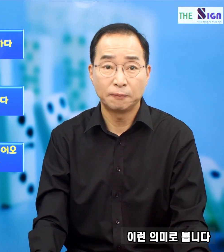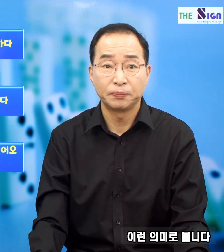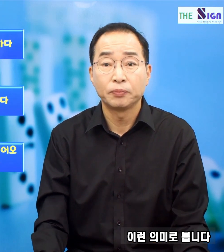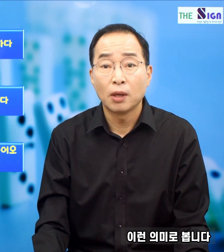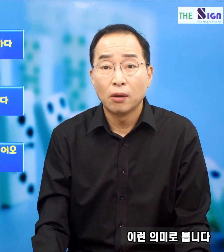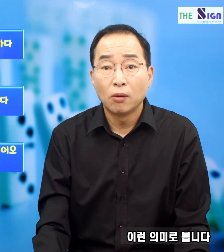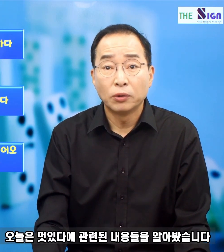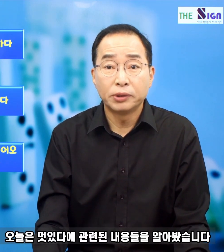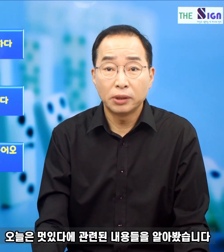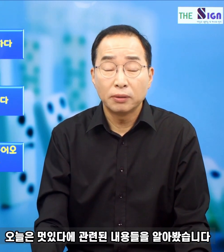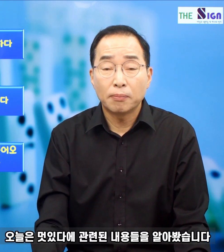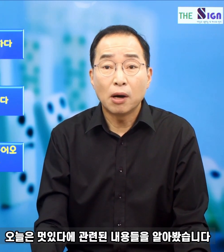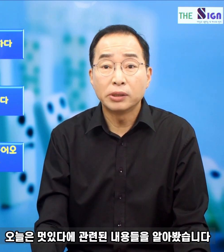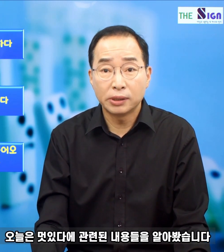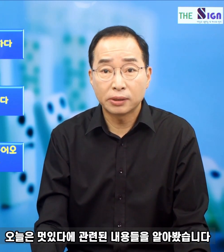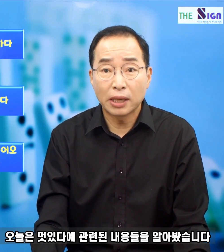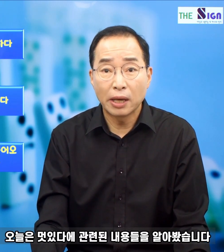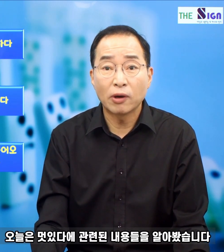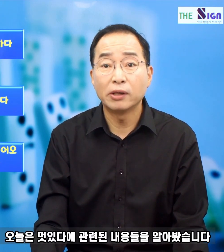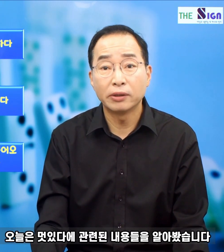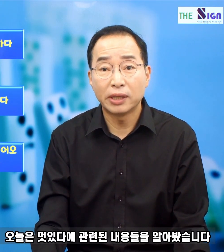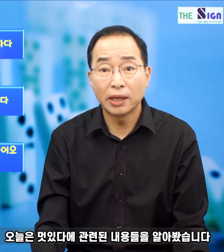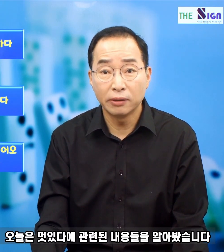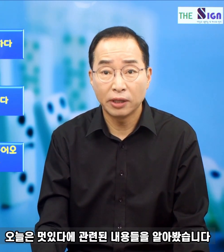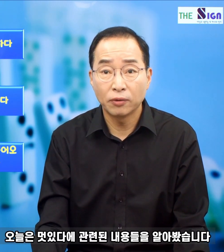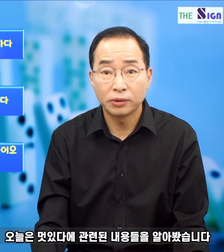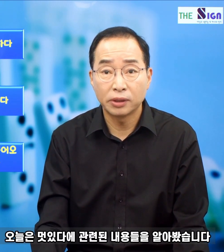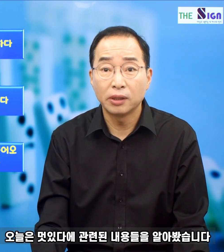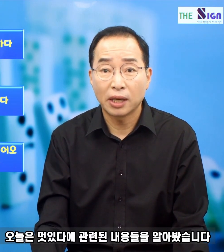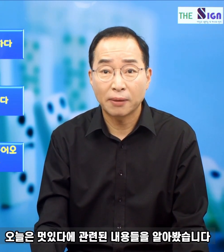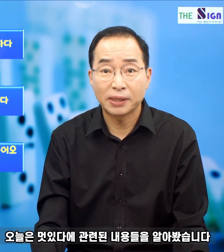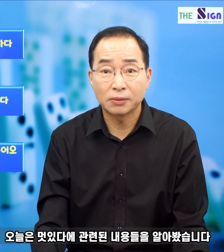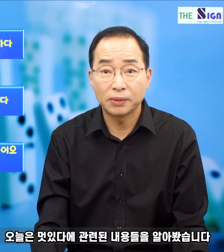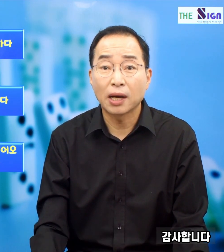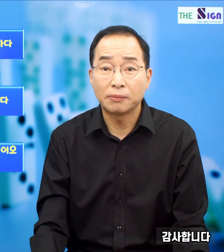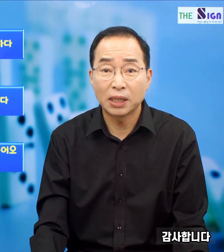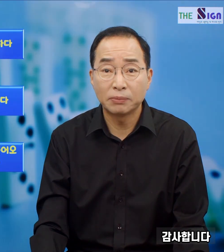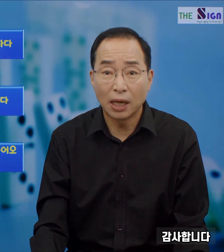오늘은 멋있다에 관련된 내용들을 알아봤습니다. 감사합니다.